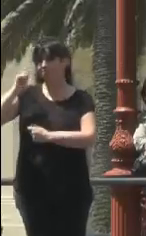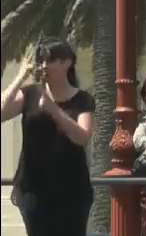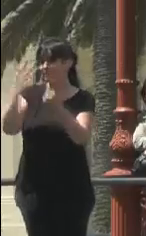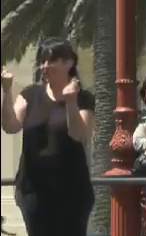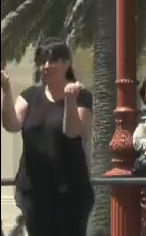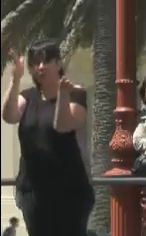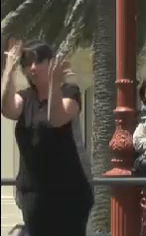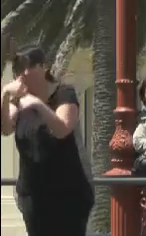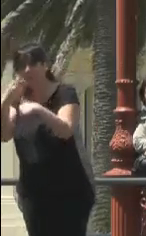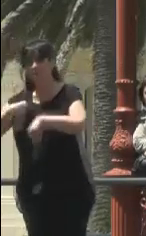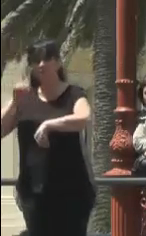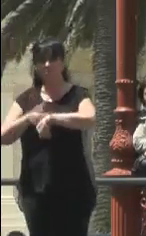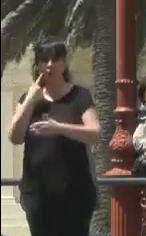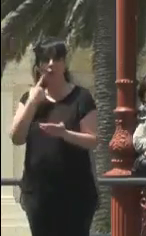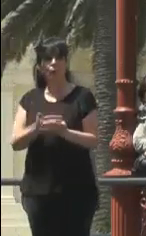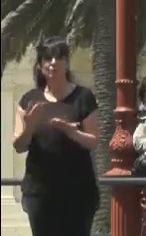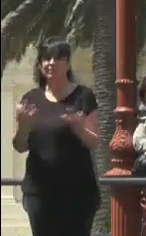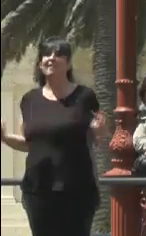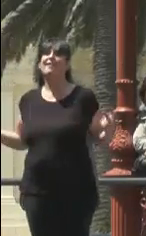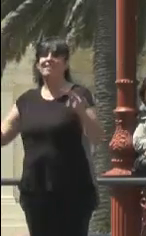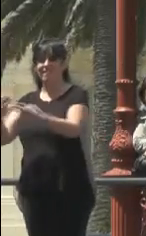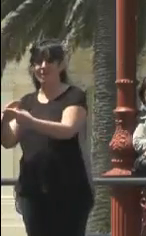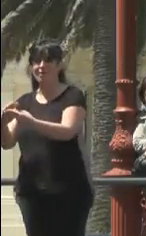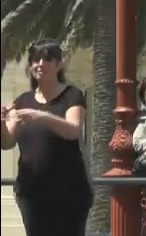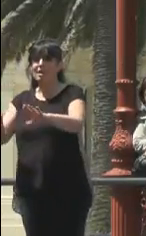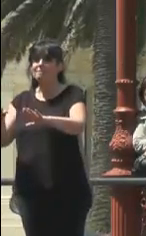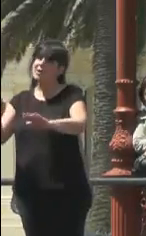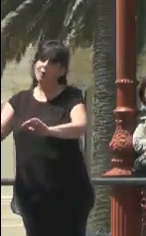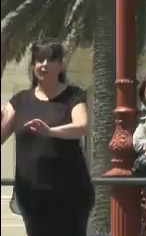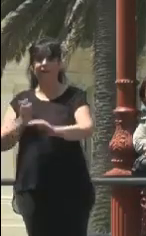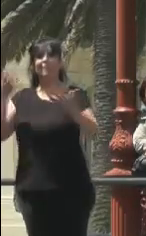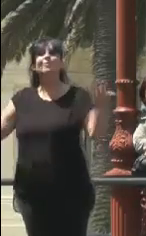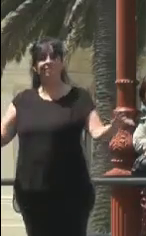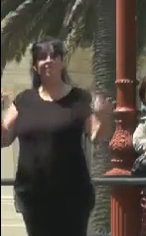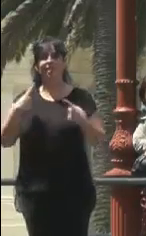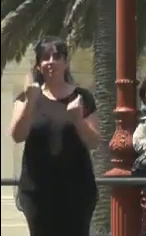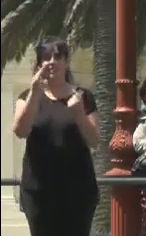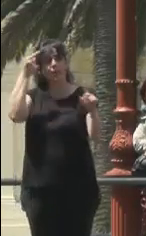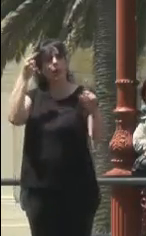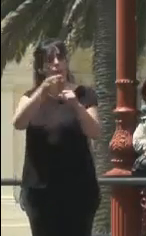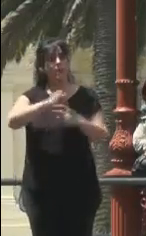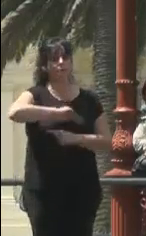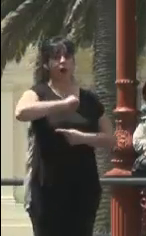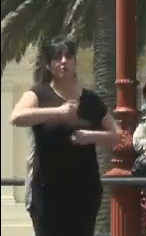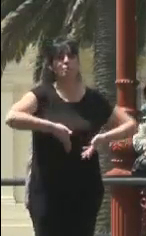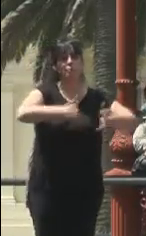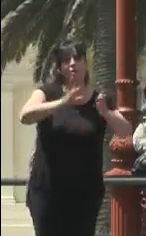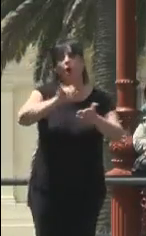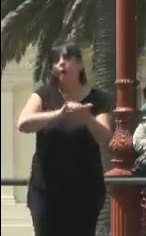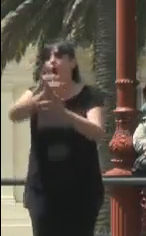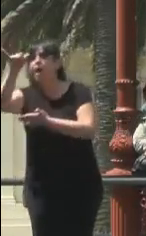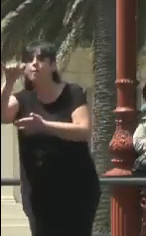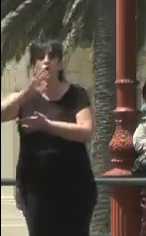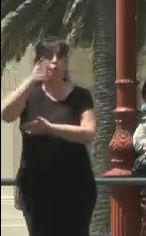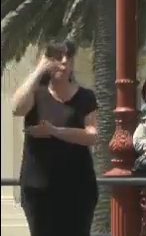esa forma justifica teóricamente sus recortes. Pero después, qué casualidad, sí hay dinero para rescatar autopistas sin coches, aeropuertos sin aviones, bancos